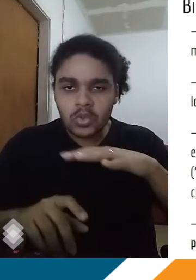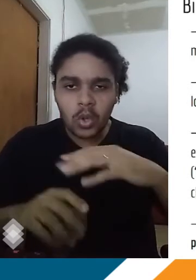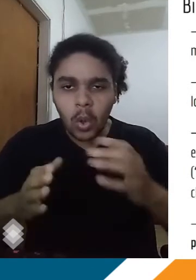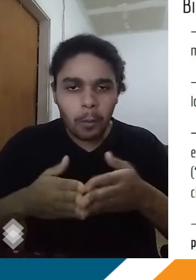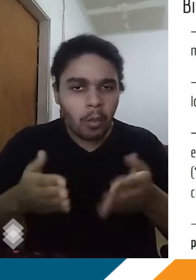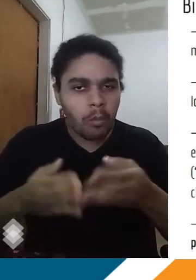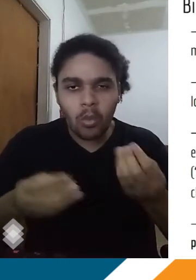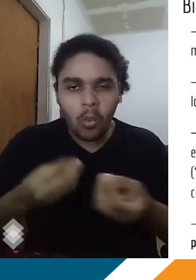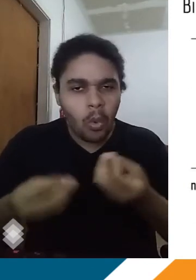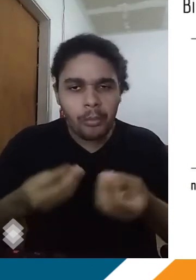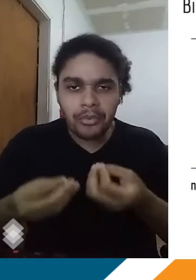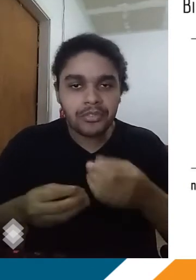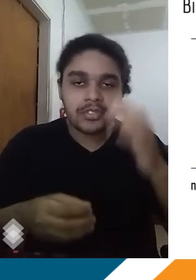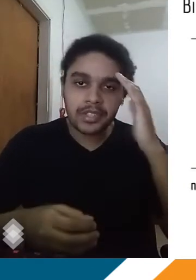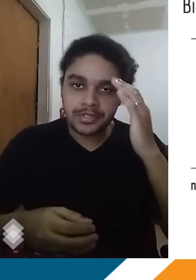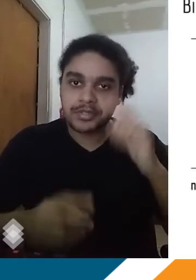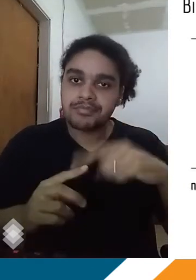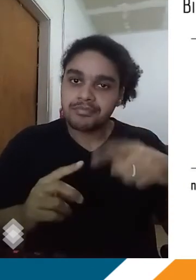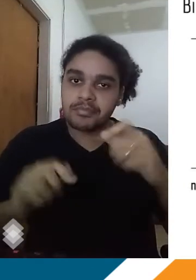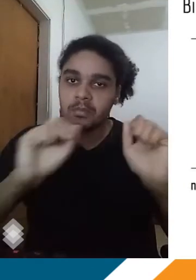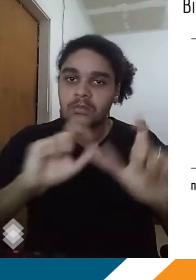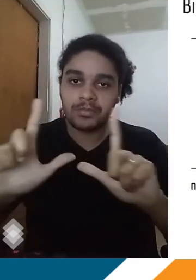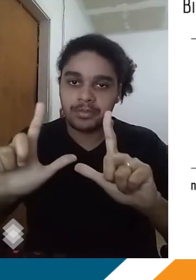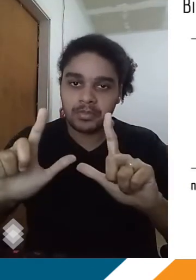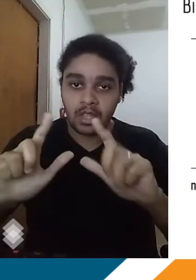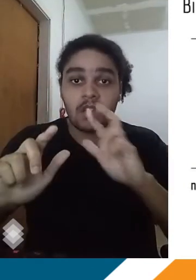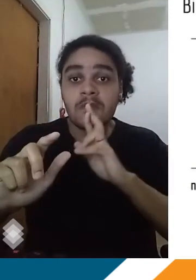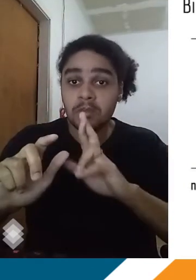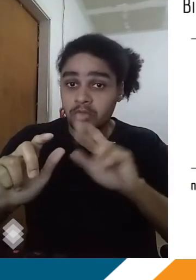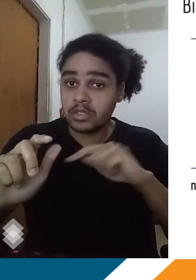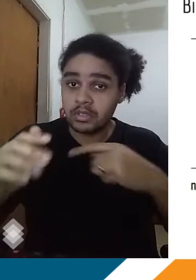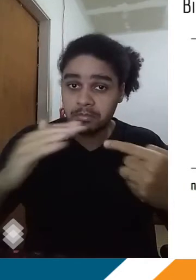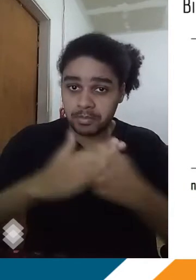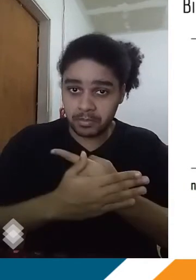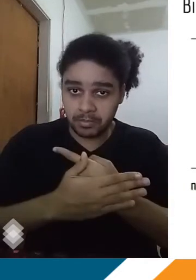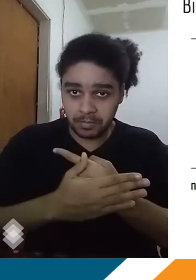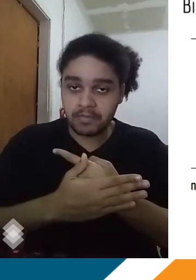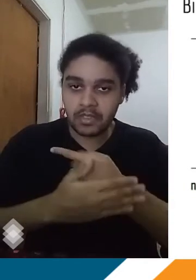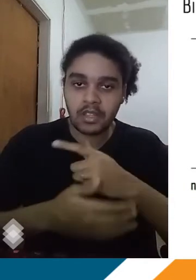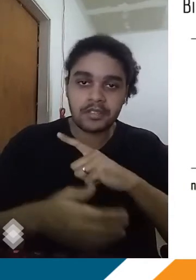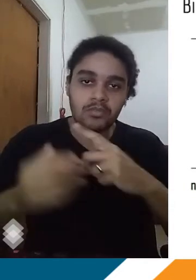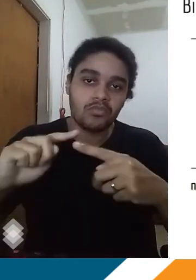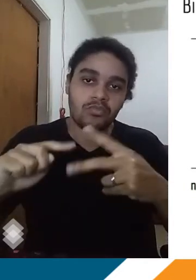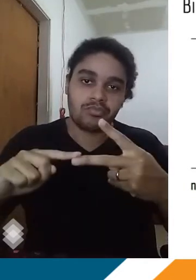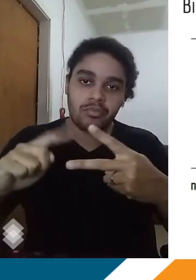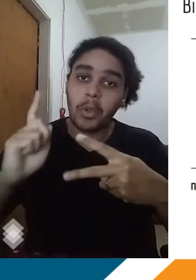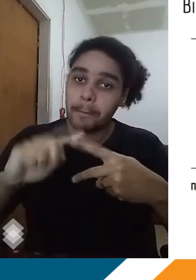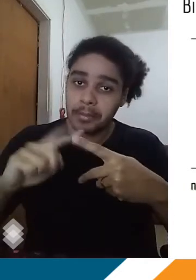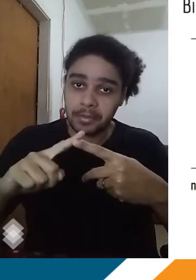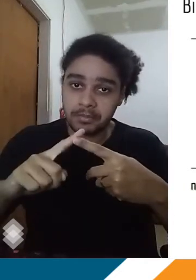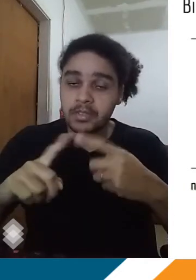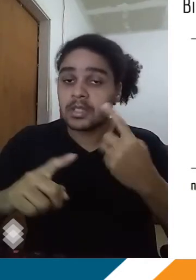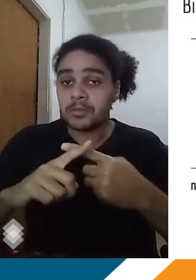A gente vai entender isso no próximo slide. Para responder essa pergunta, a gente pode citar dois fatores. O primeiro deles